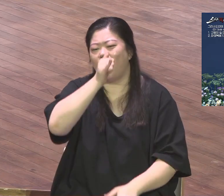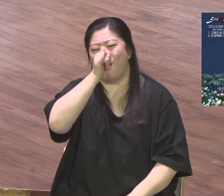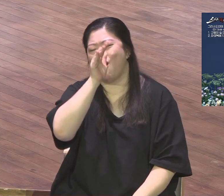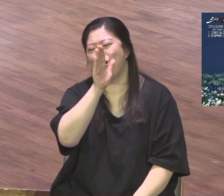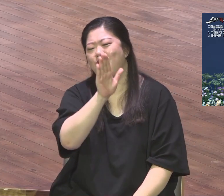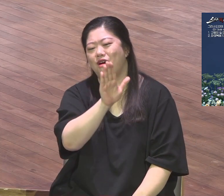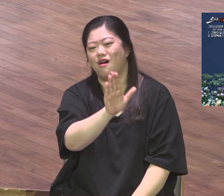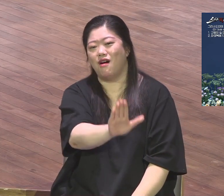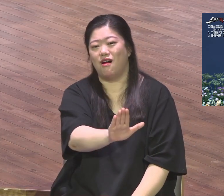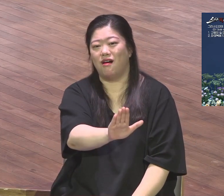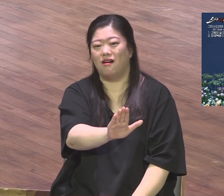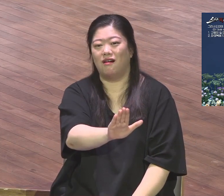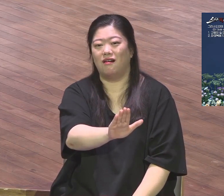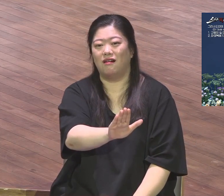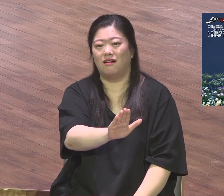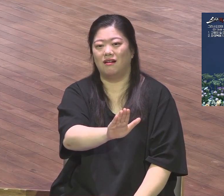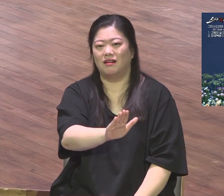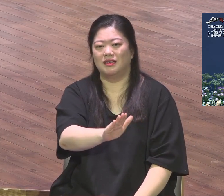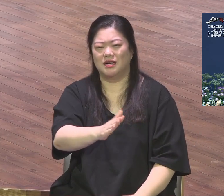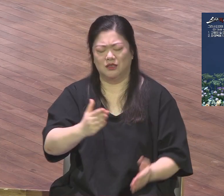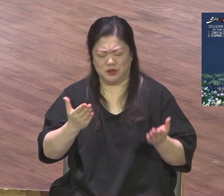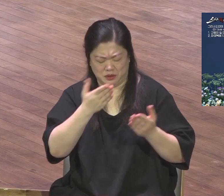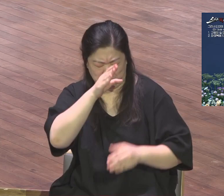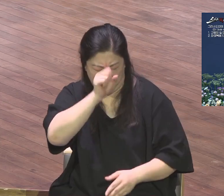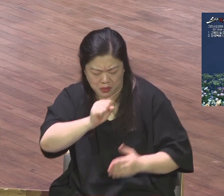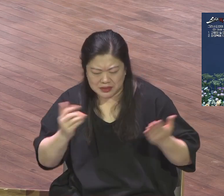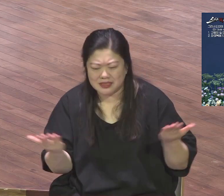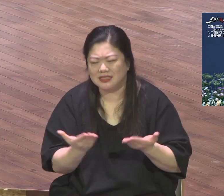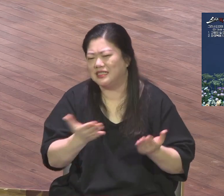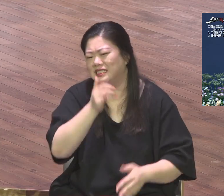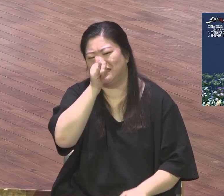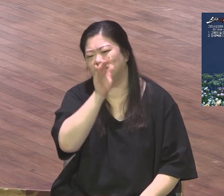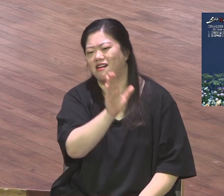있으리라, 크게 있으리라.